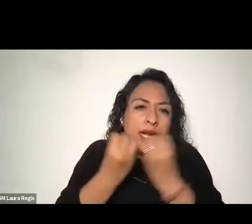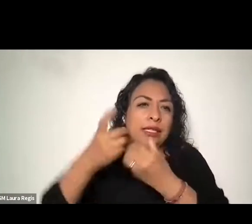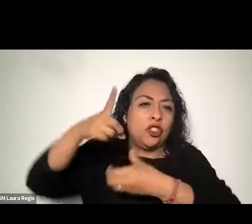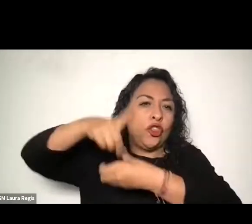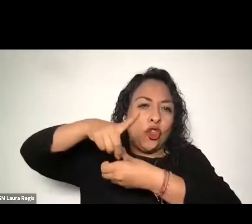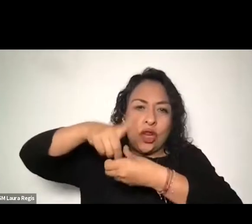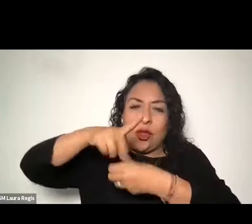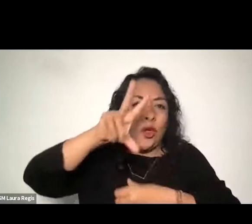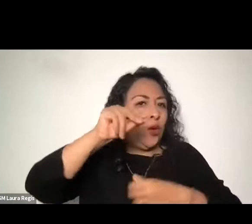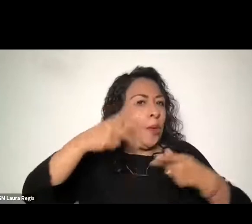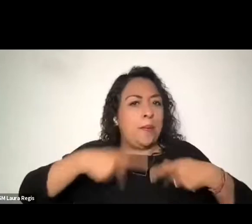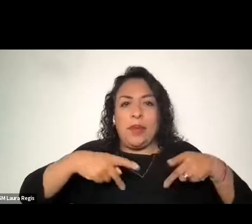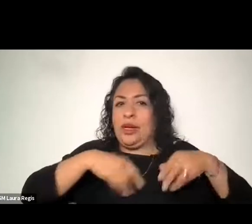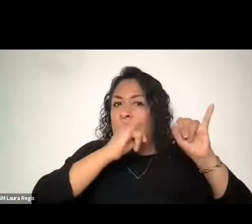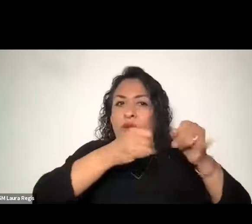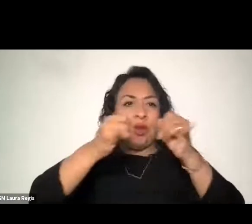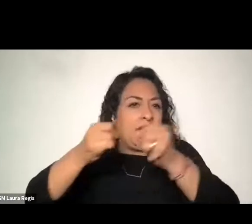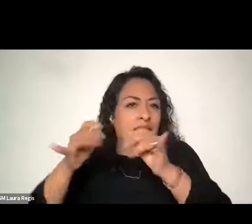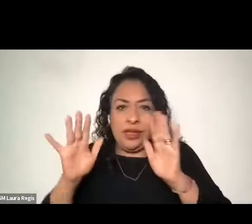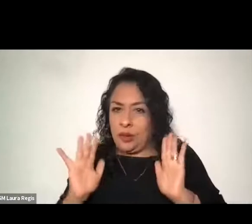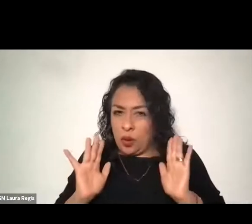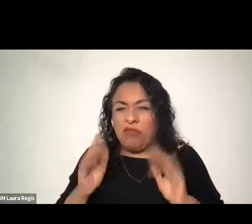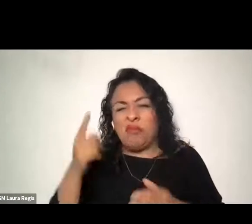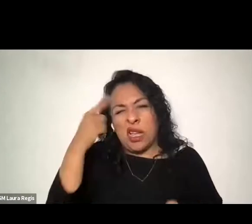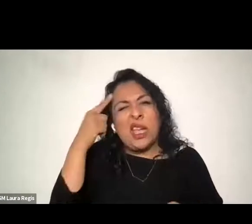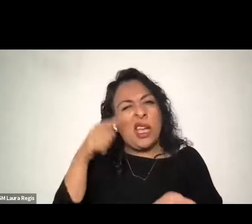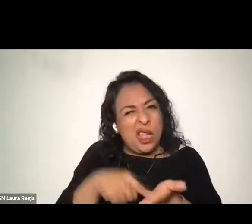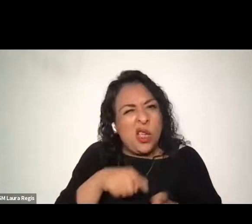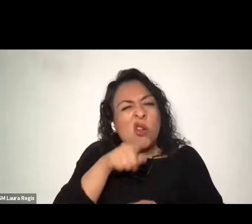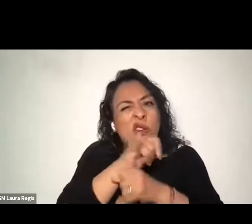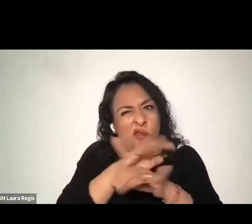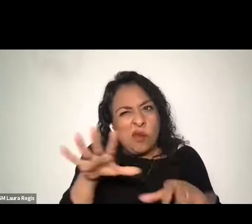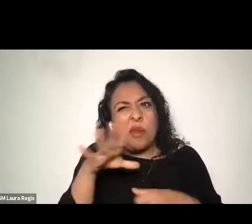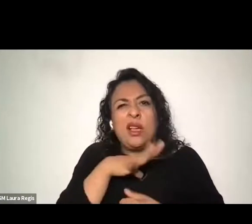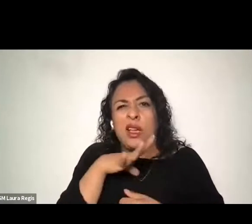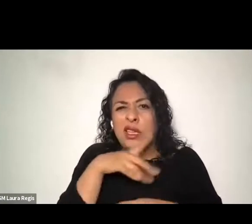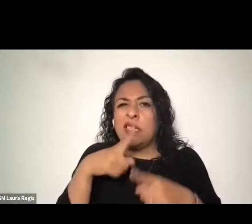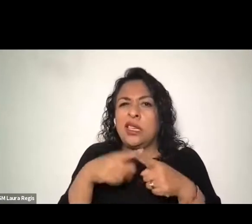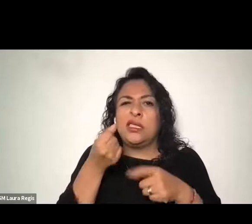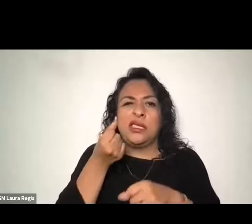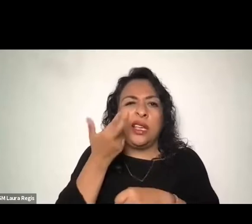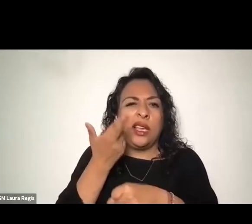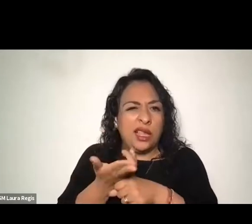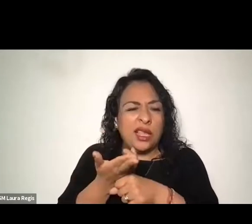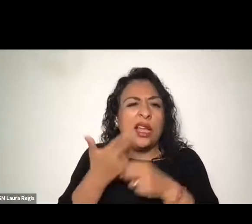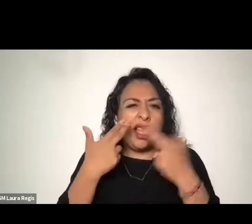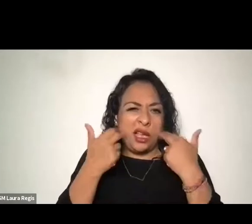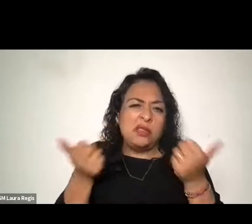de las personas físicas, pero supongo que lo tendría este dato la Secretaría de